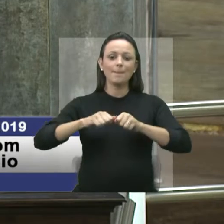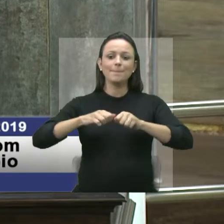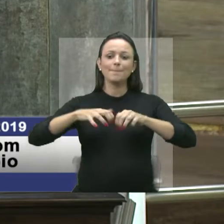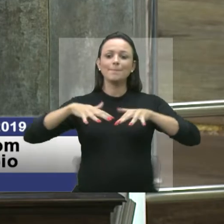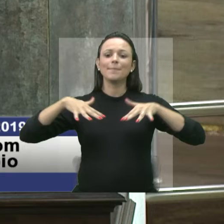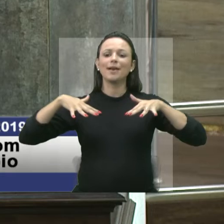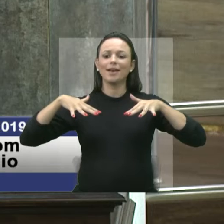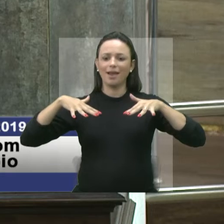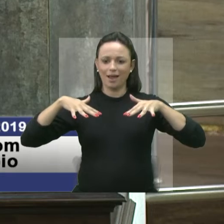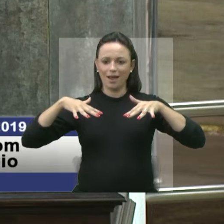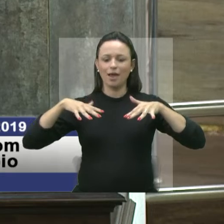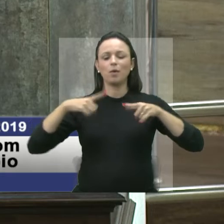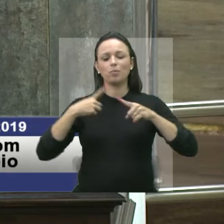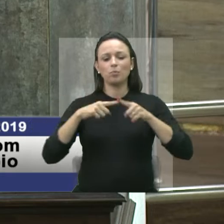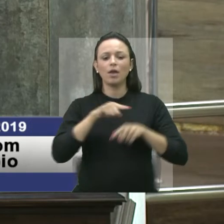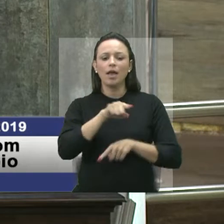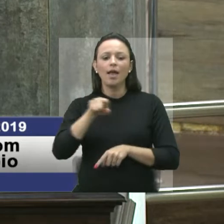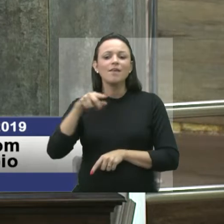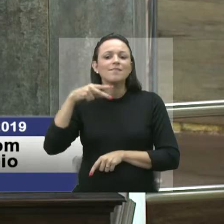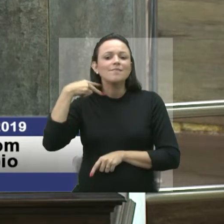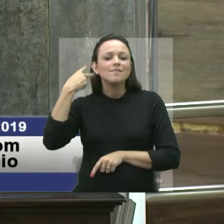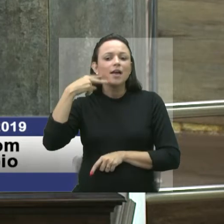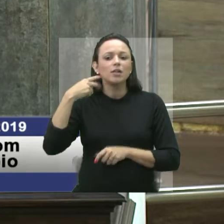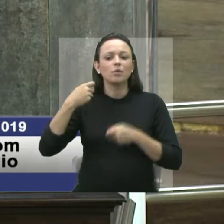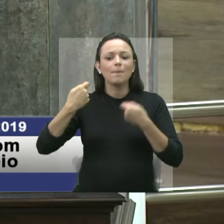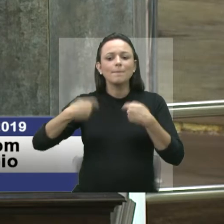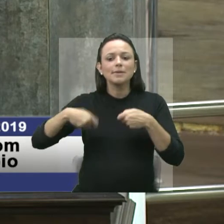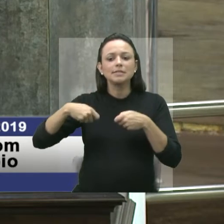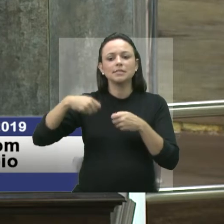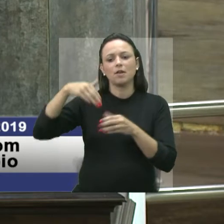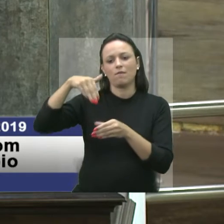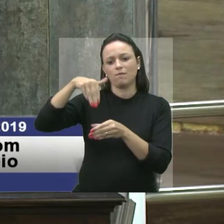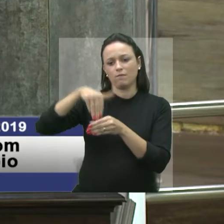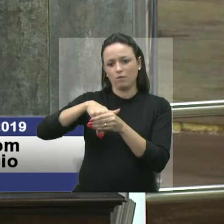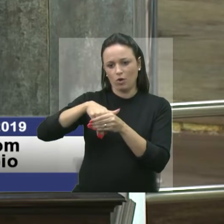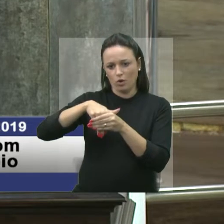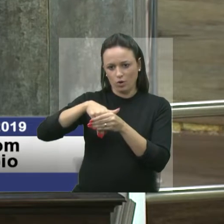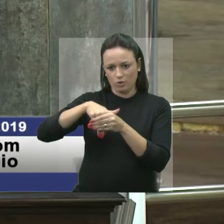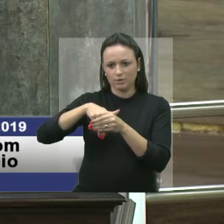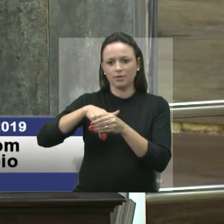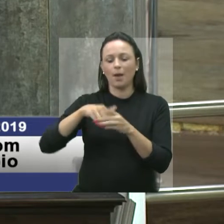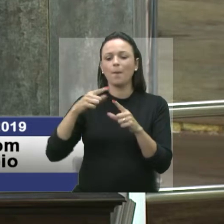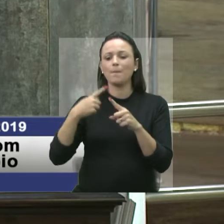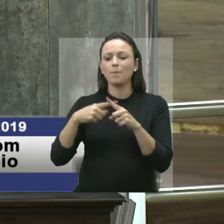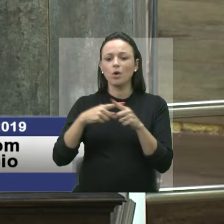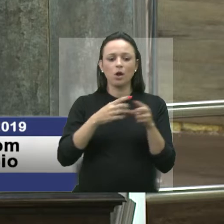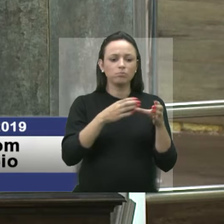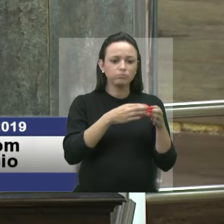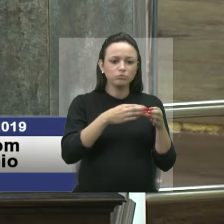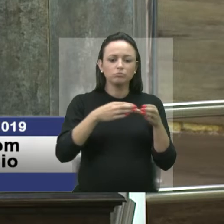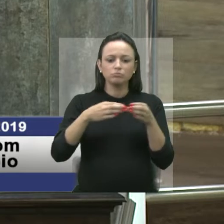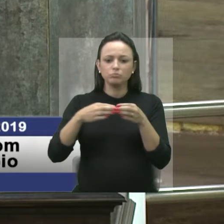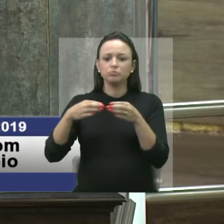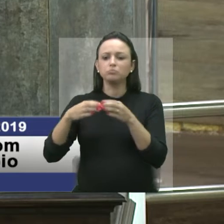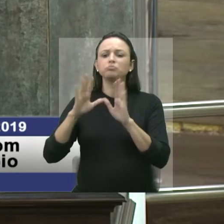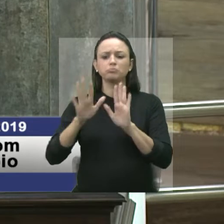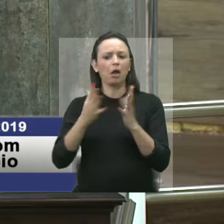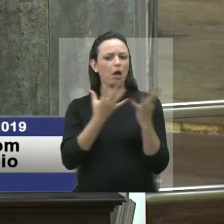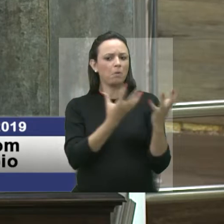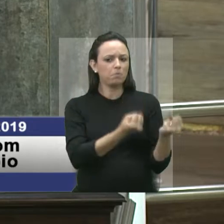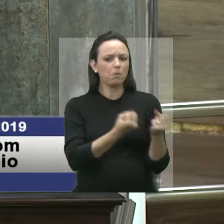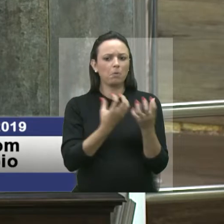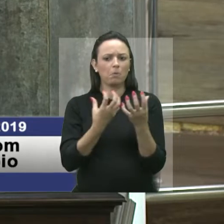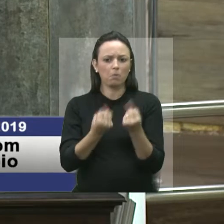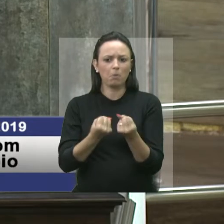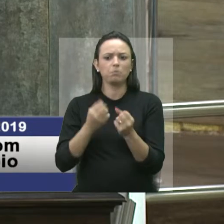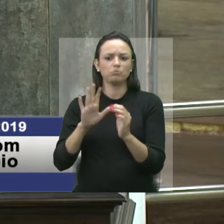à apreciação dos senhores vereadores, como as comissões estão dando parecer favoráveis, todos os senhores vereadores,